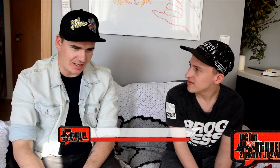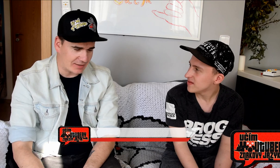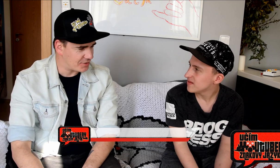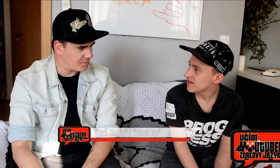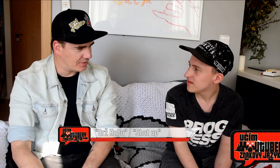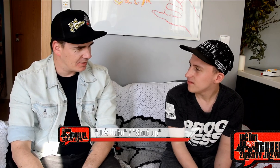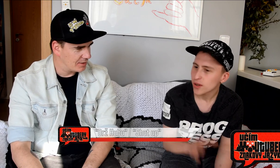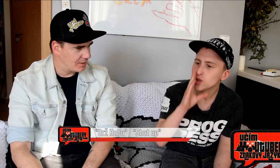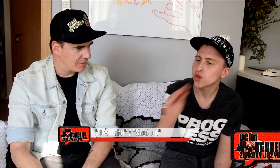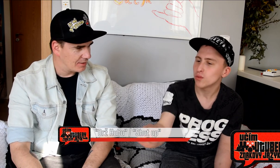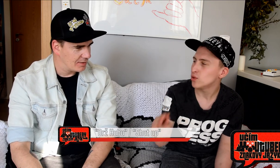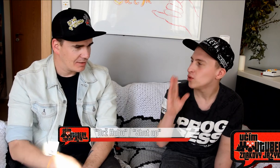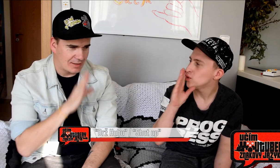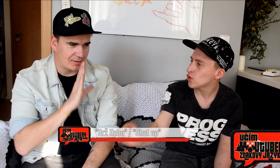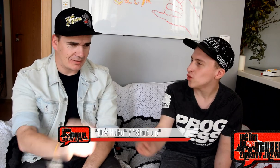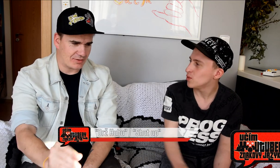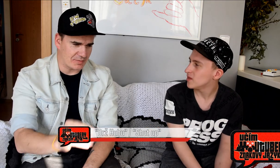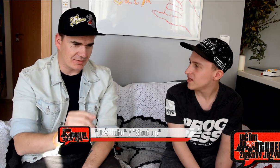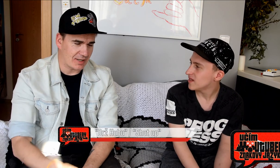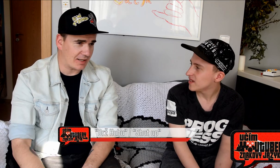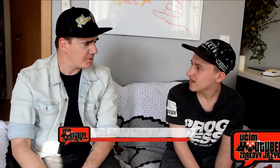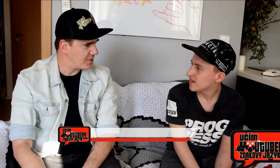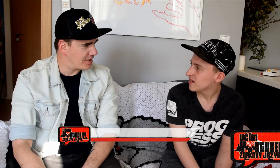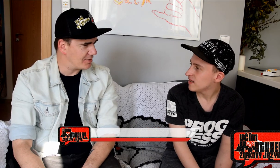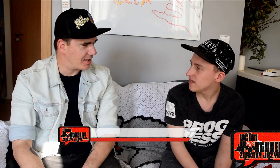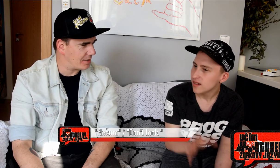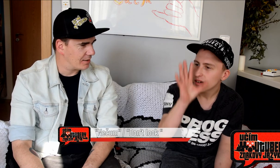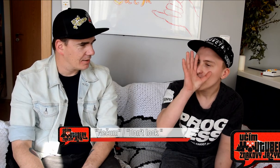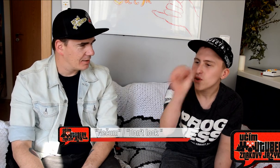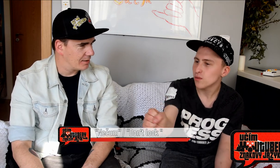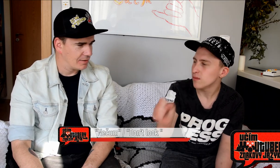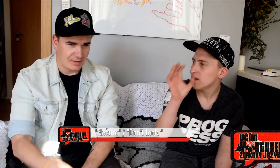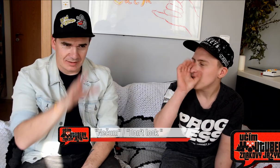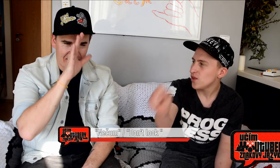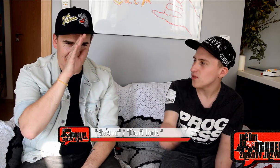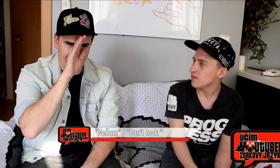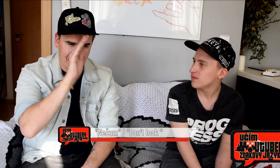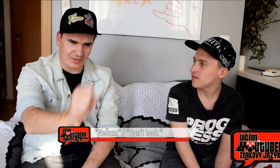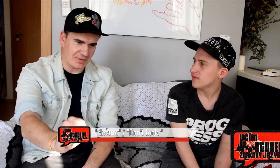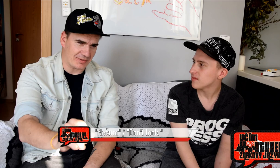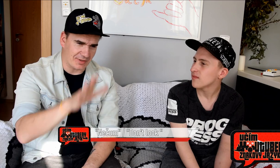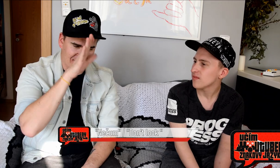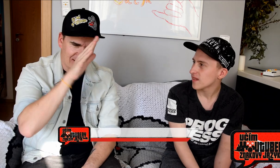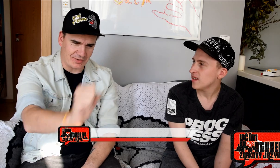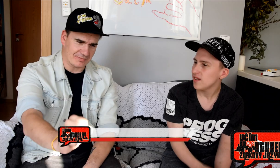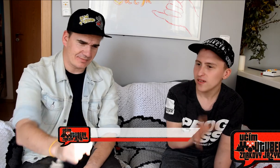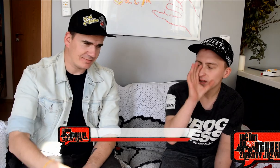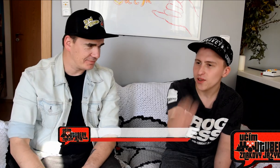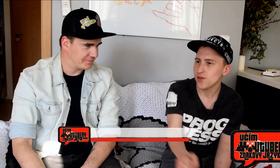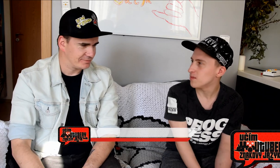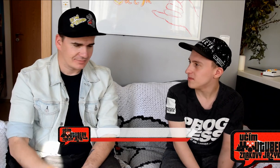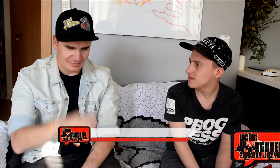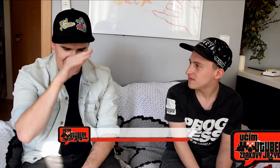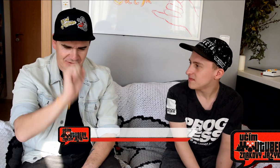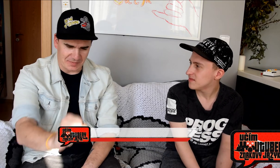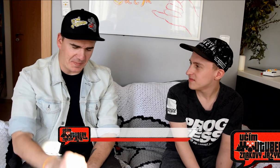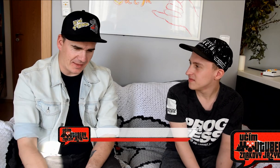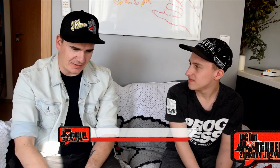A držubu. A nečum ještě jednou je jak? Nečum. To je u nosu, jo? Nečum. Jo, nečum. Nečum. Dobře.